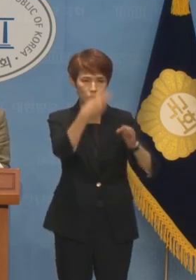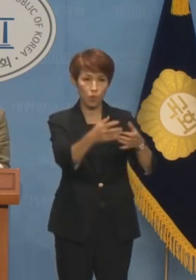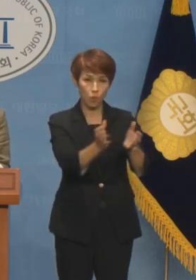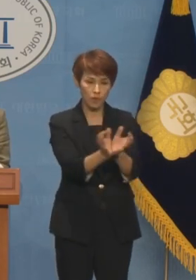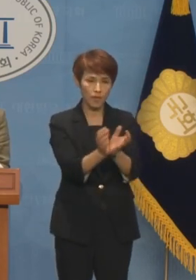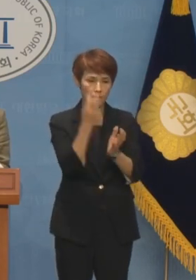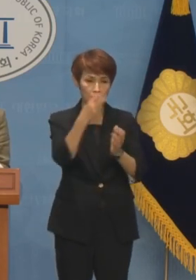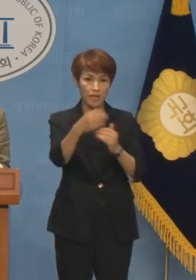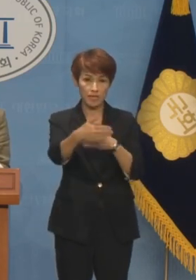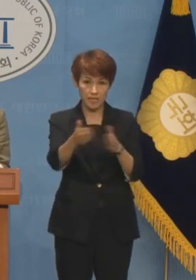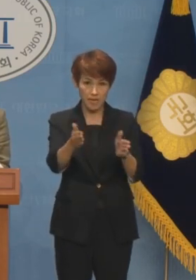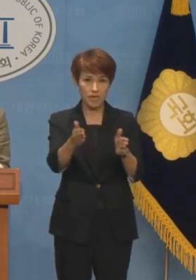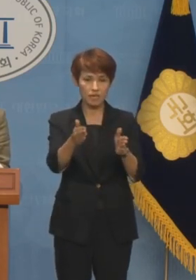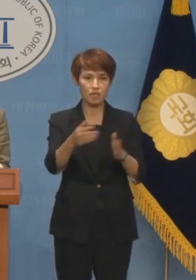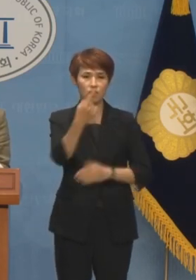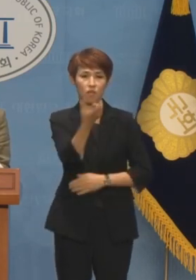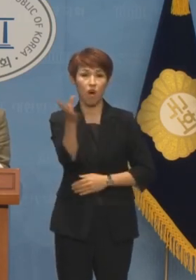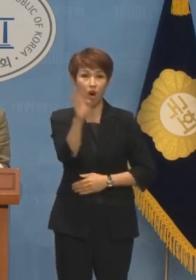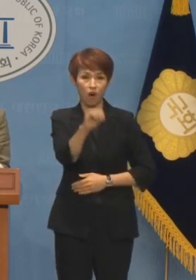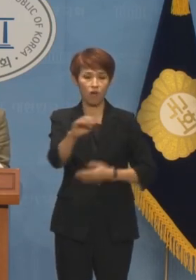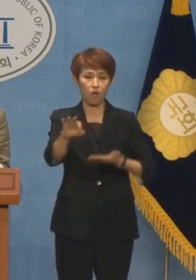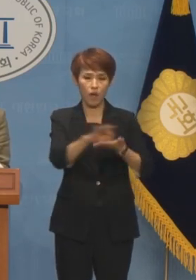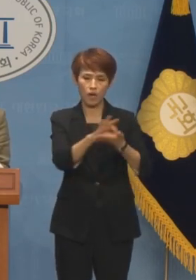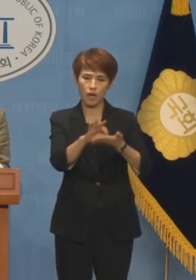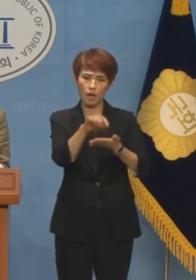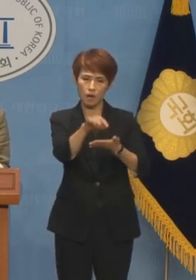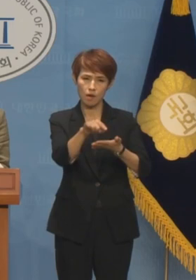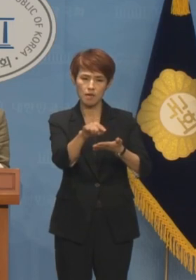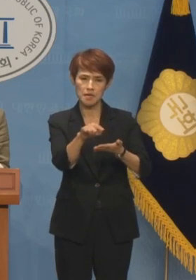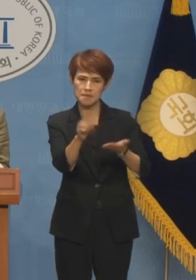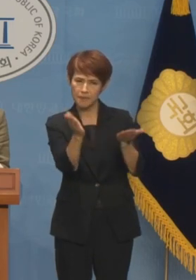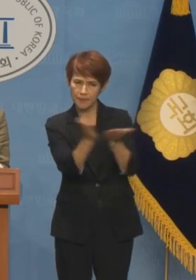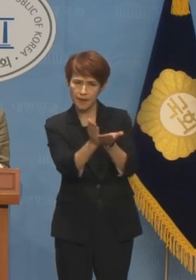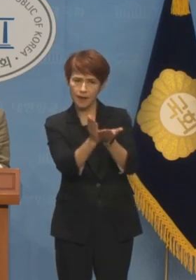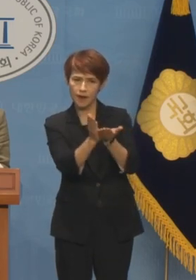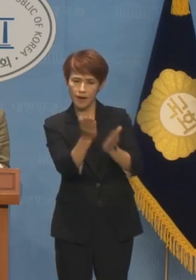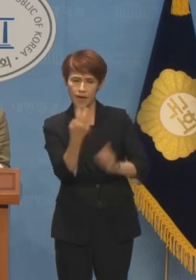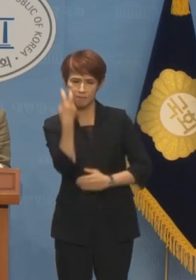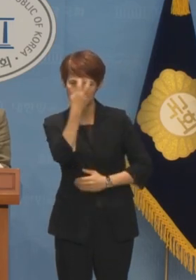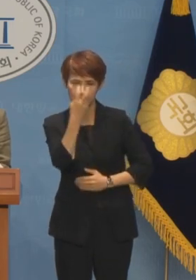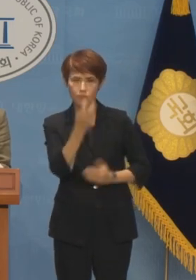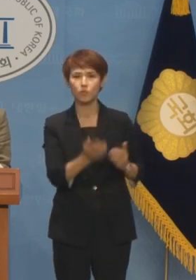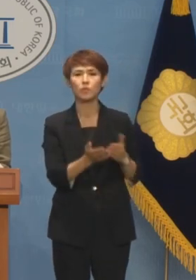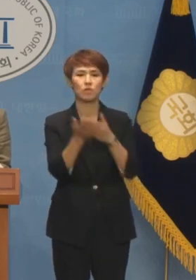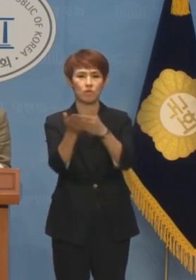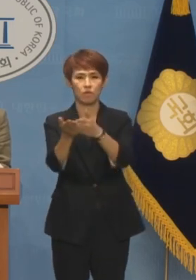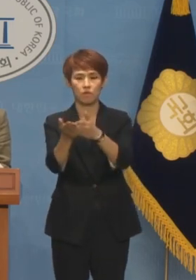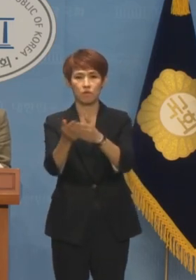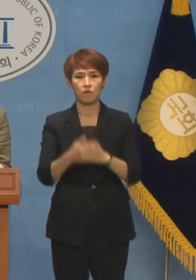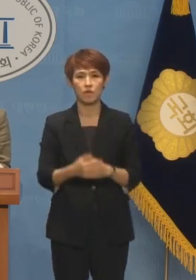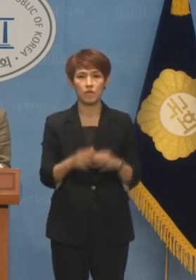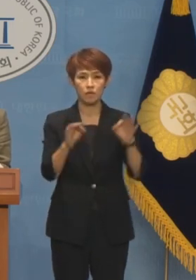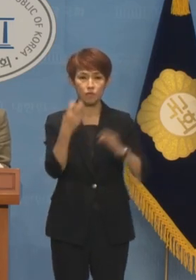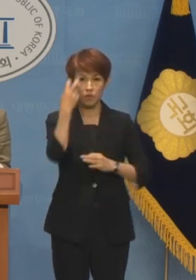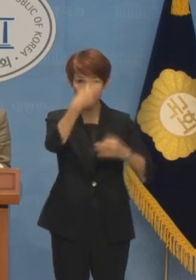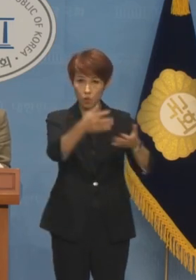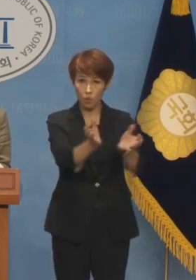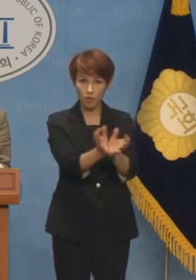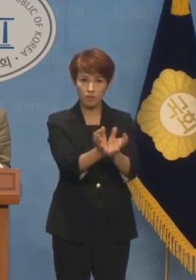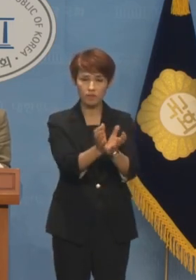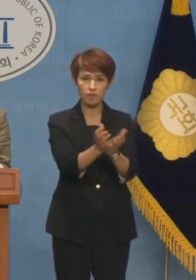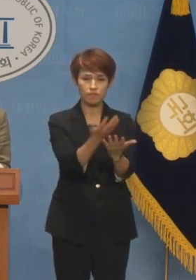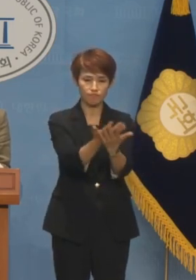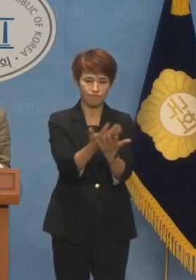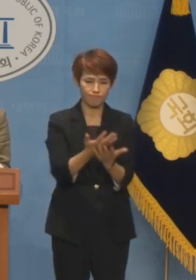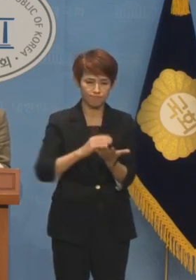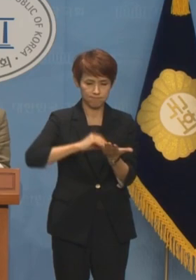감사실로 출연금 1,000억 원의 회계 처리 적절성에 대한 심사를 요청하였습니다. 당시 금융감독원은 7장의 내부